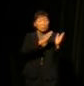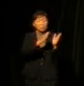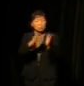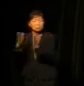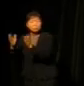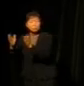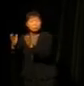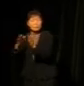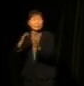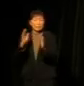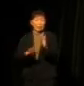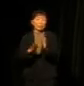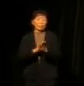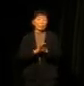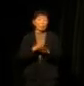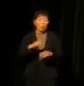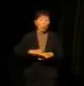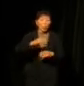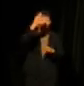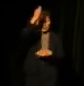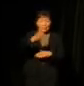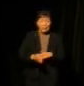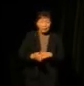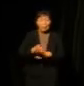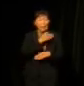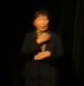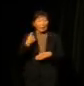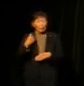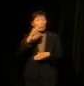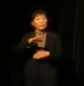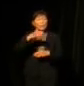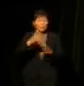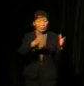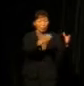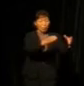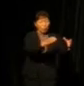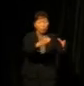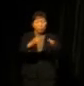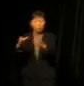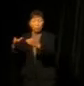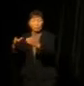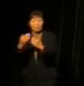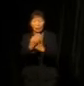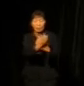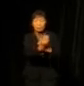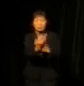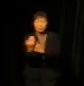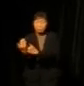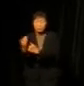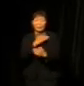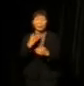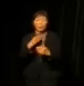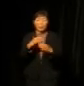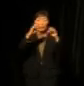は大丈夫だった、上の方ですね、縦は大丈夫でしたけども、トロフィーの方は、ね、倒れてしまいました